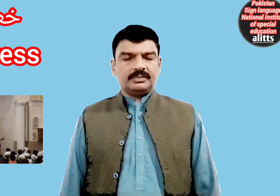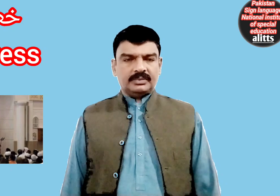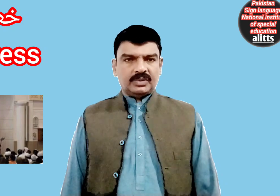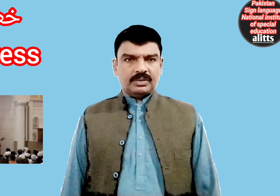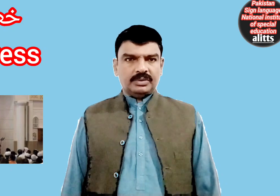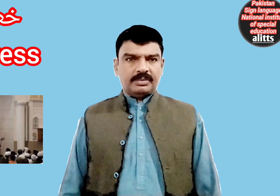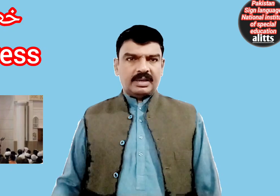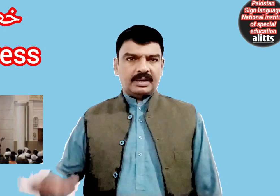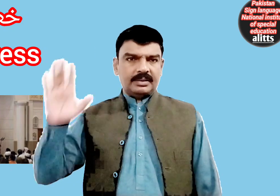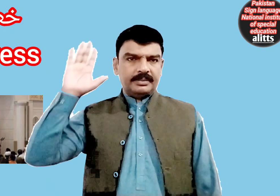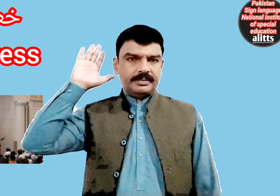खुतबा।